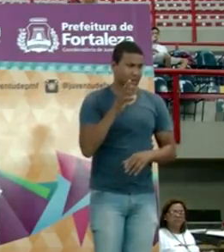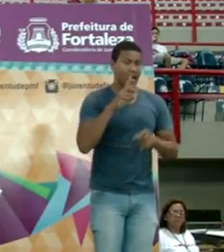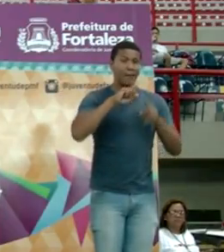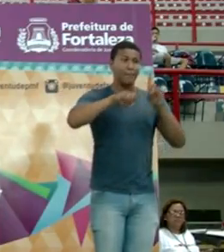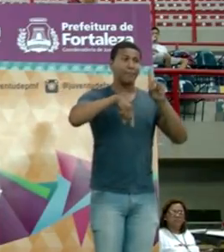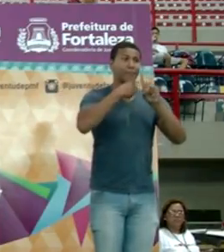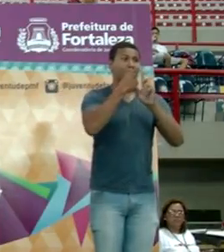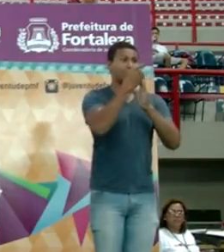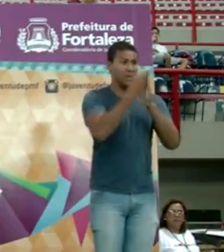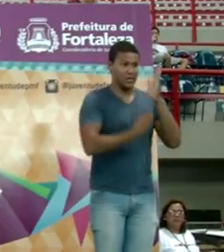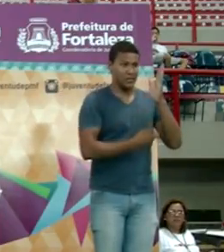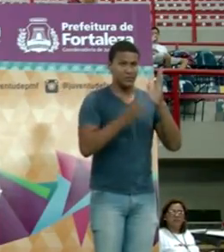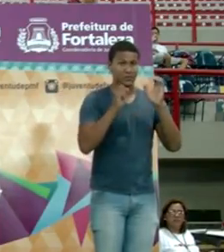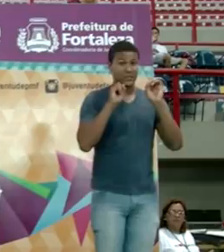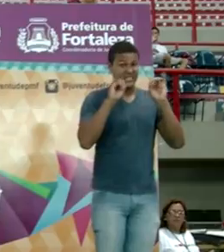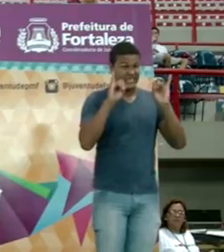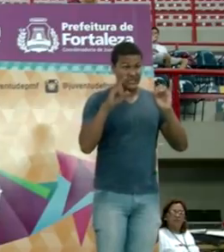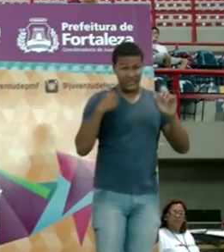sou você,